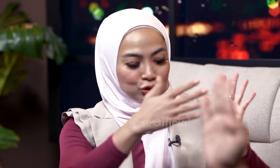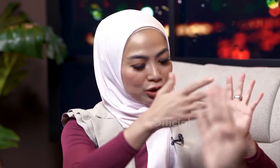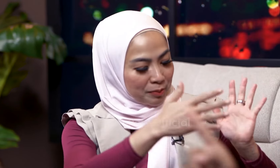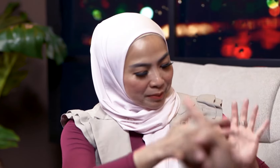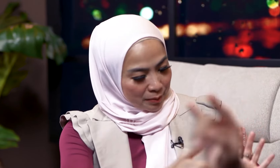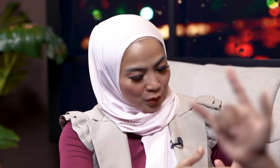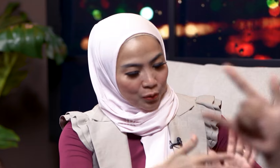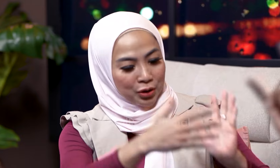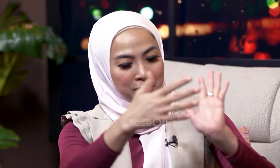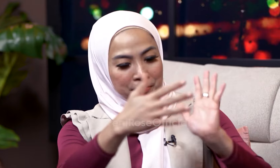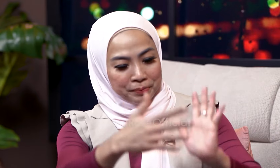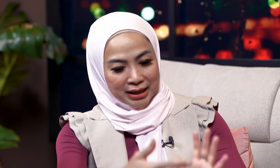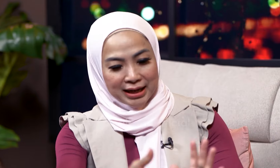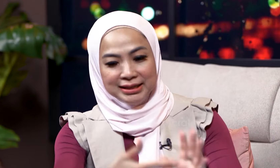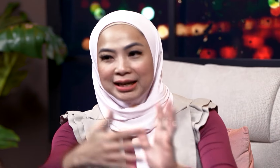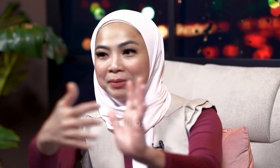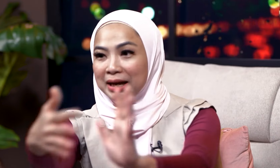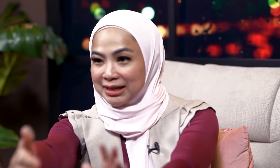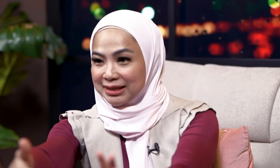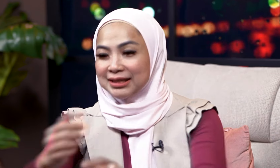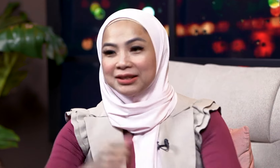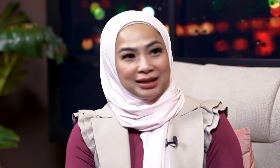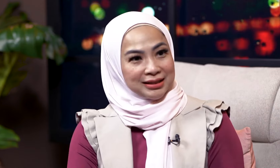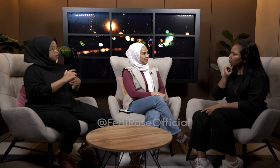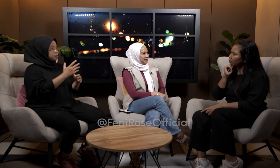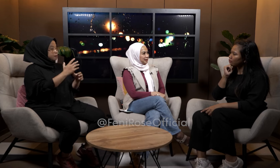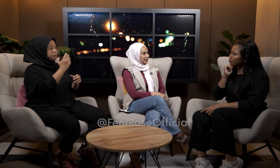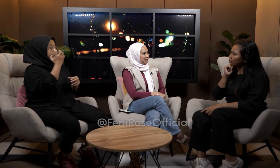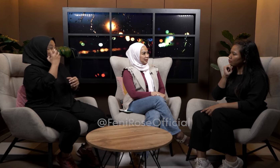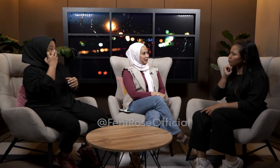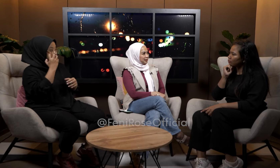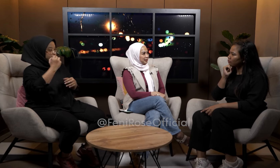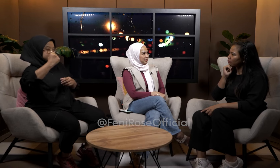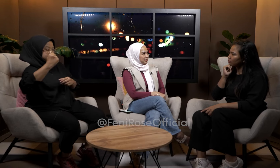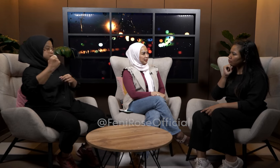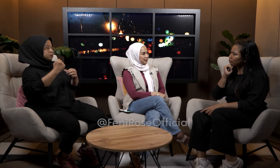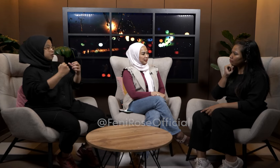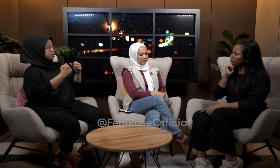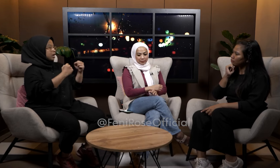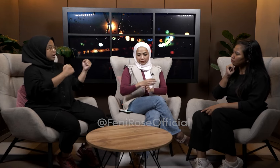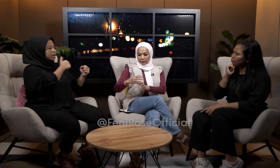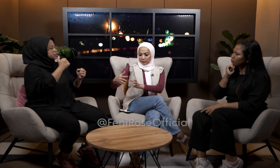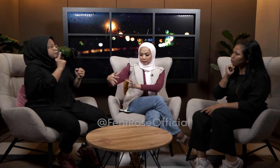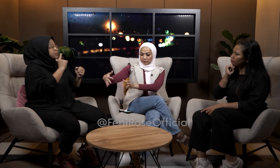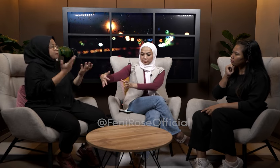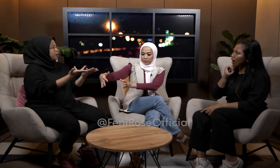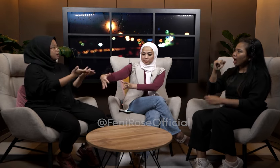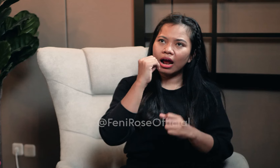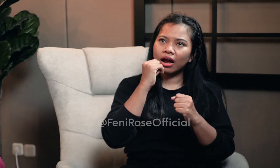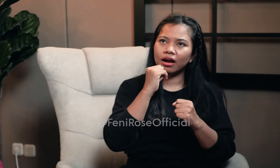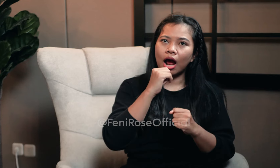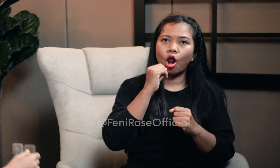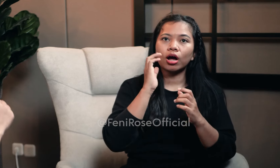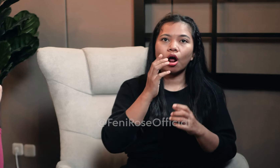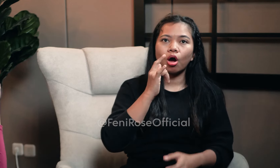eh sori sori Pak Prabowo pak Ganjar Pak Anis gitu kan Prabowo Anis Seperti apa